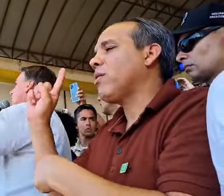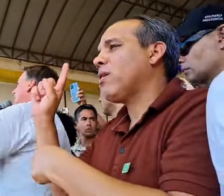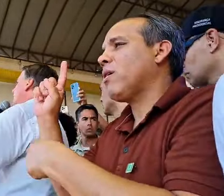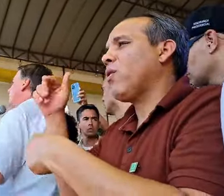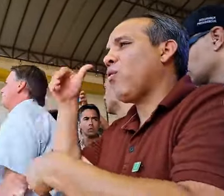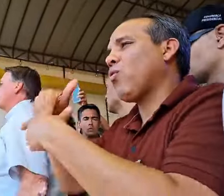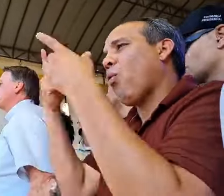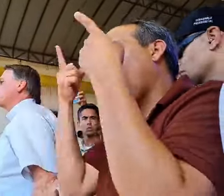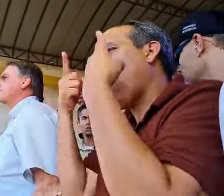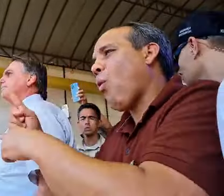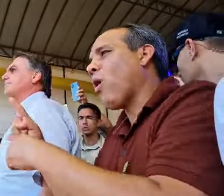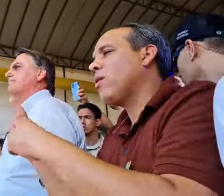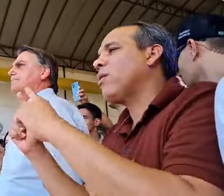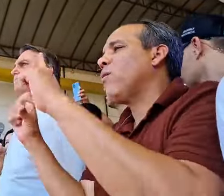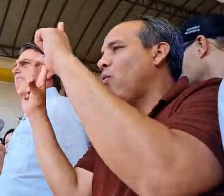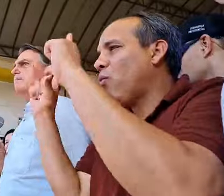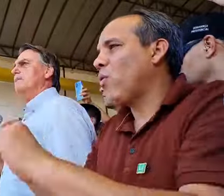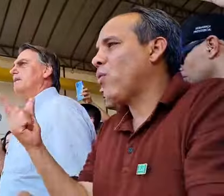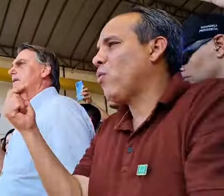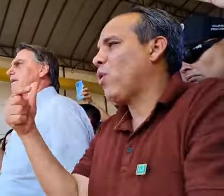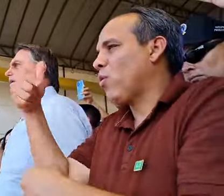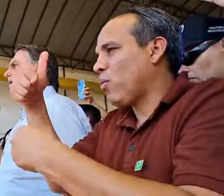da gasolina.